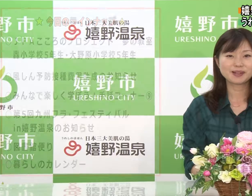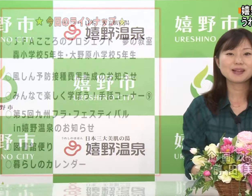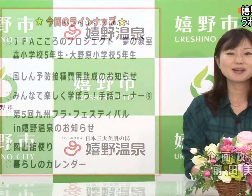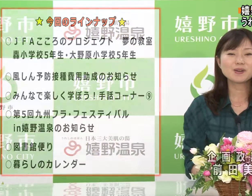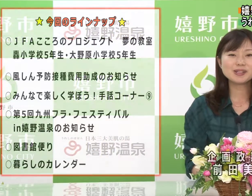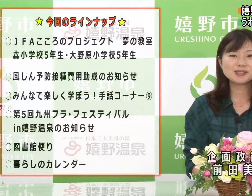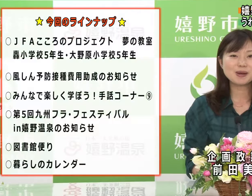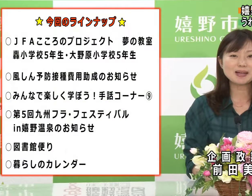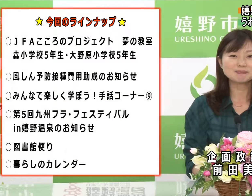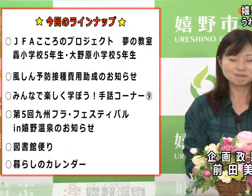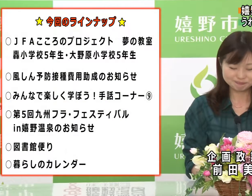こんにちは。